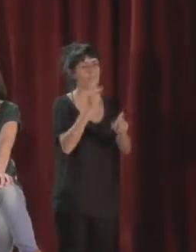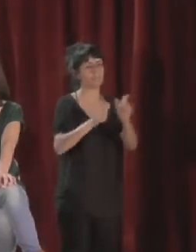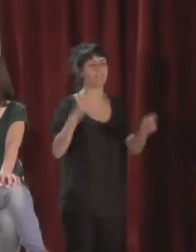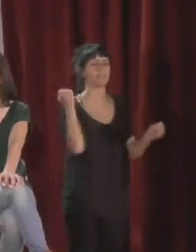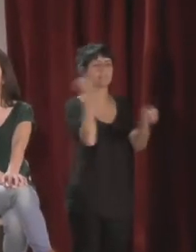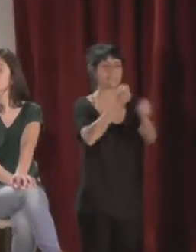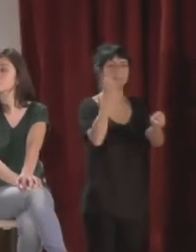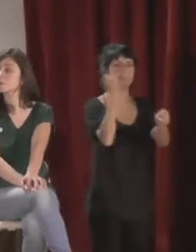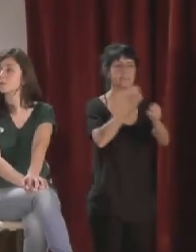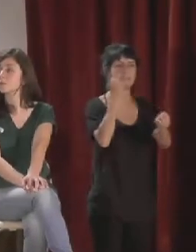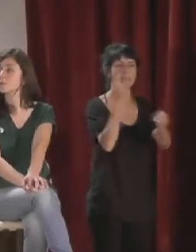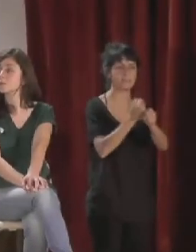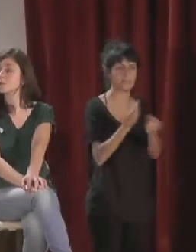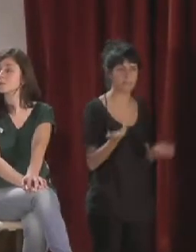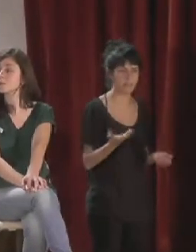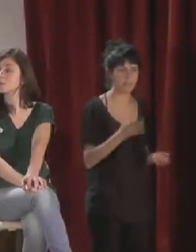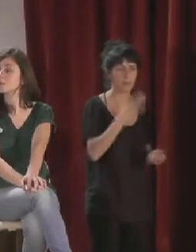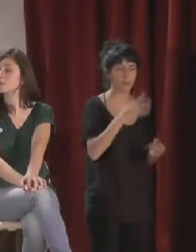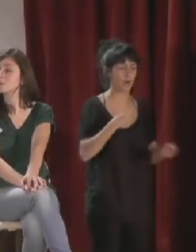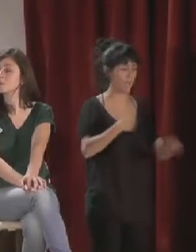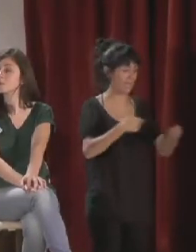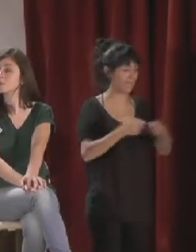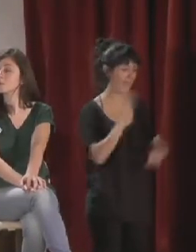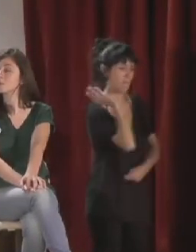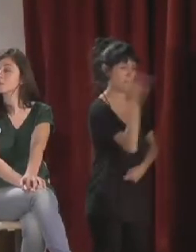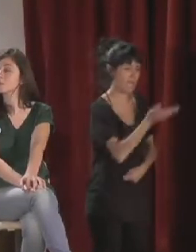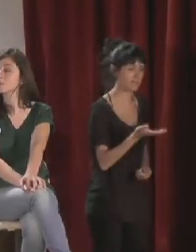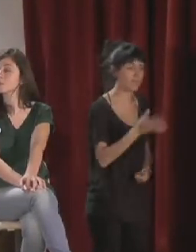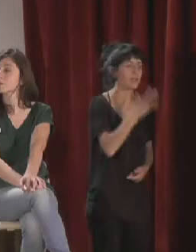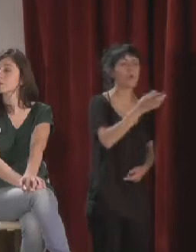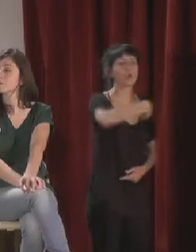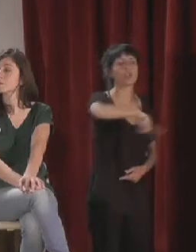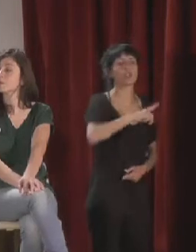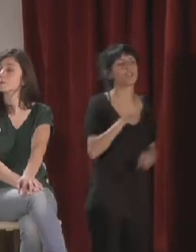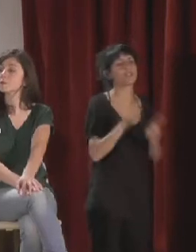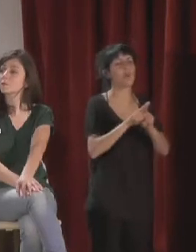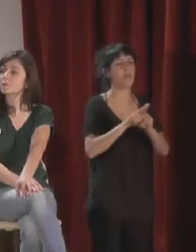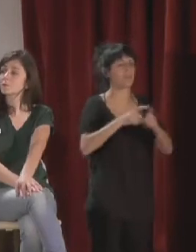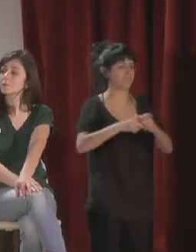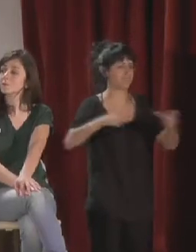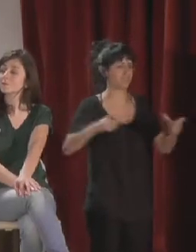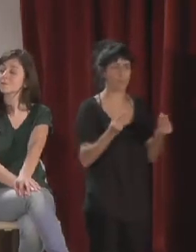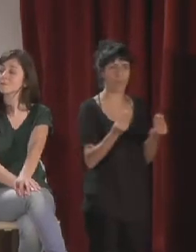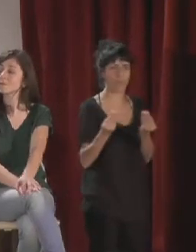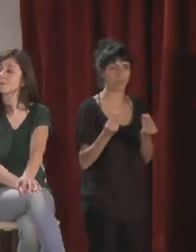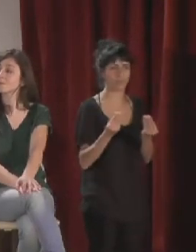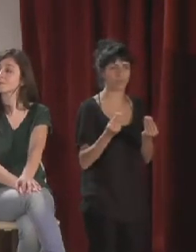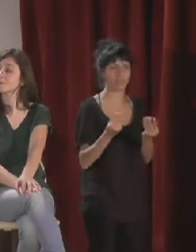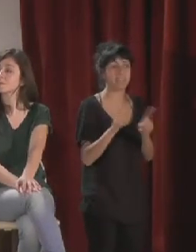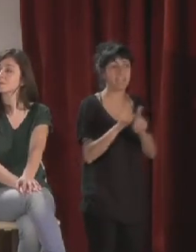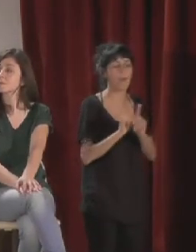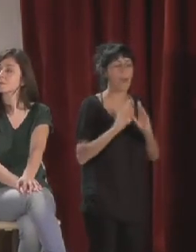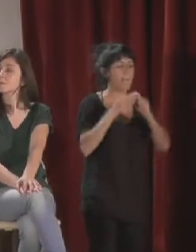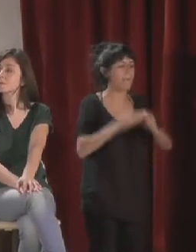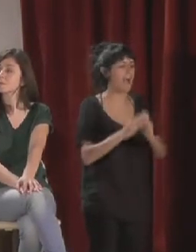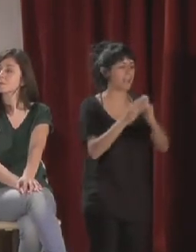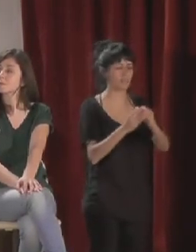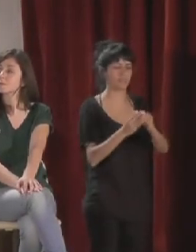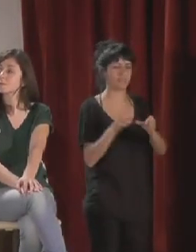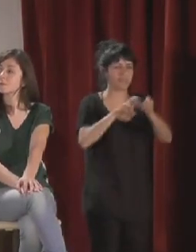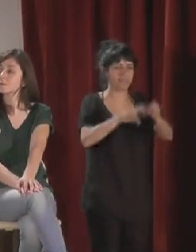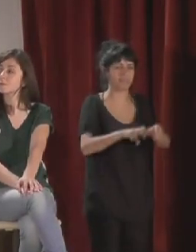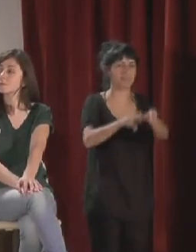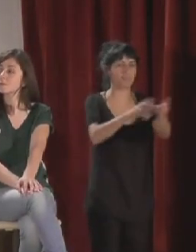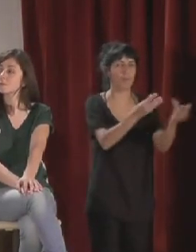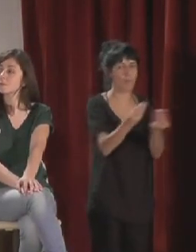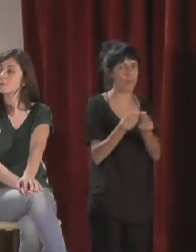da troika e os mercados. Porque somos máis, estamos nun barco con marea a favor. Porque temos todo para